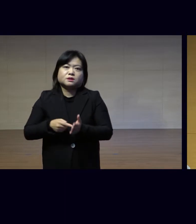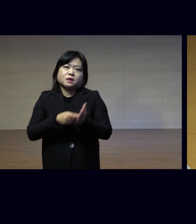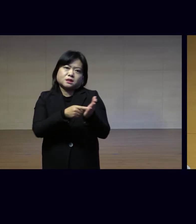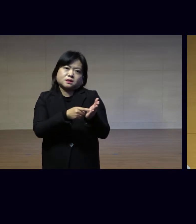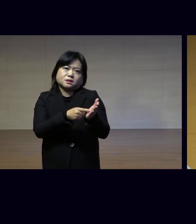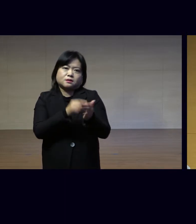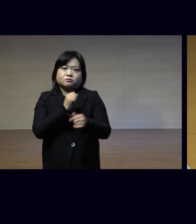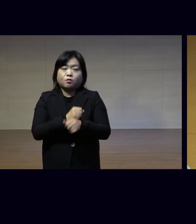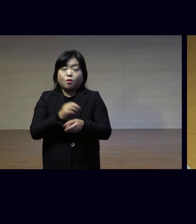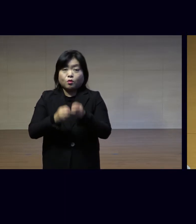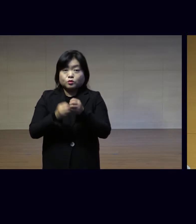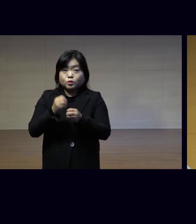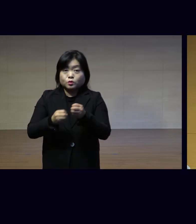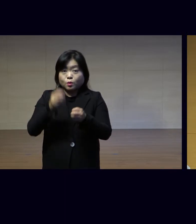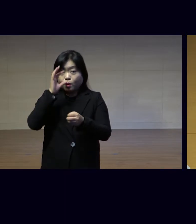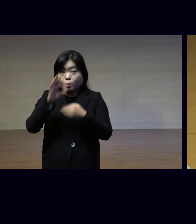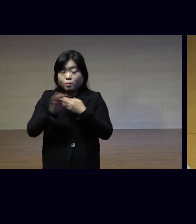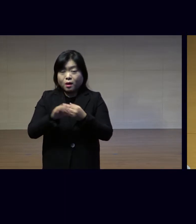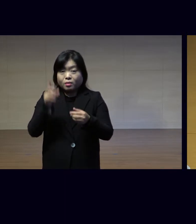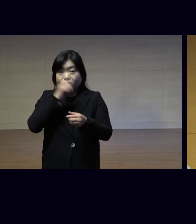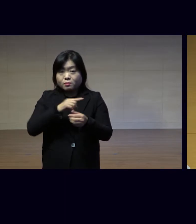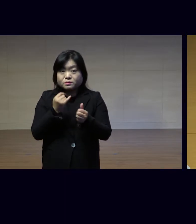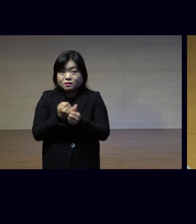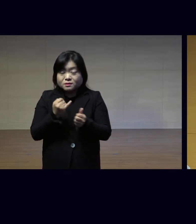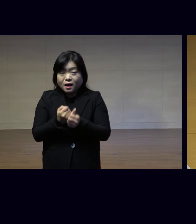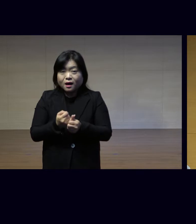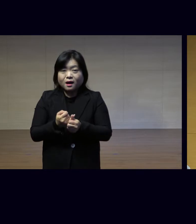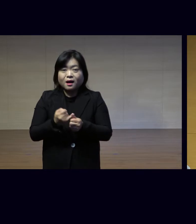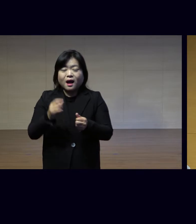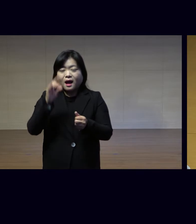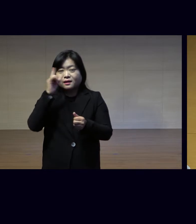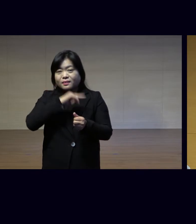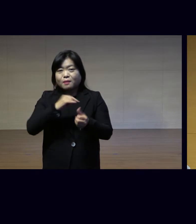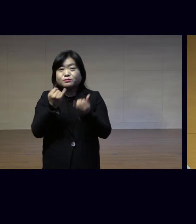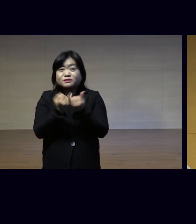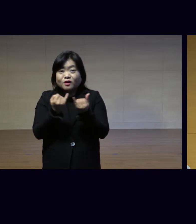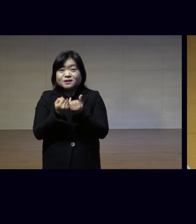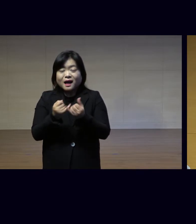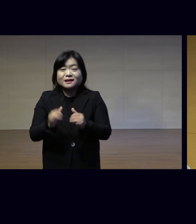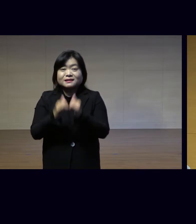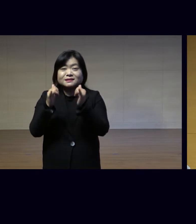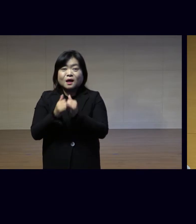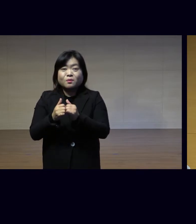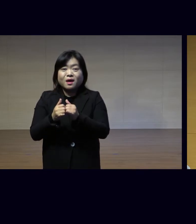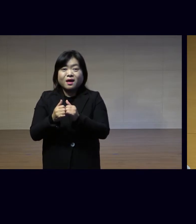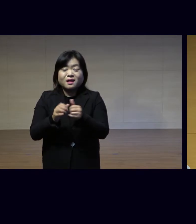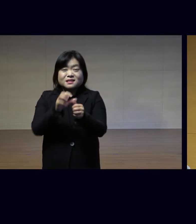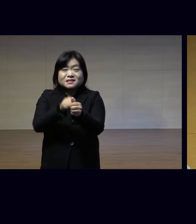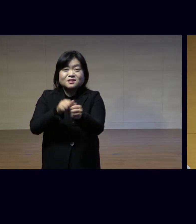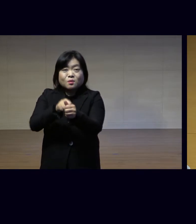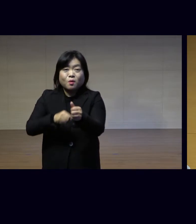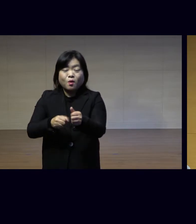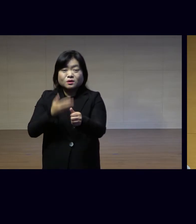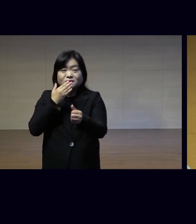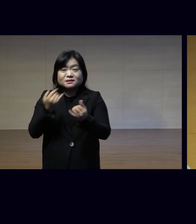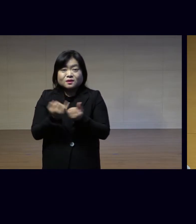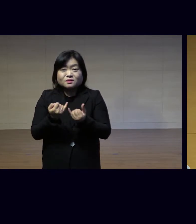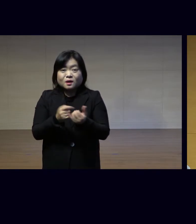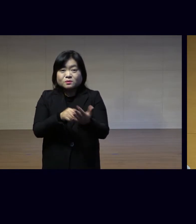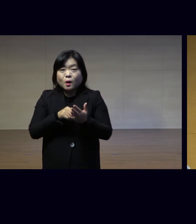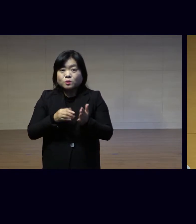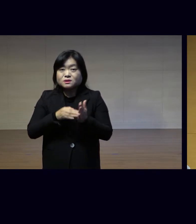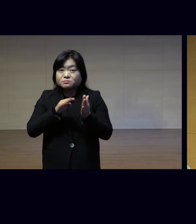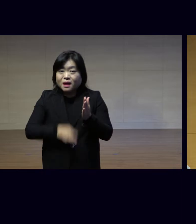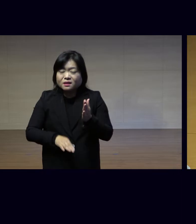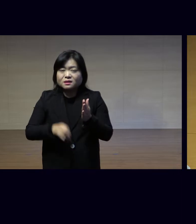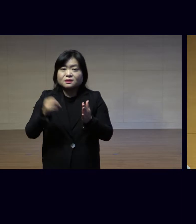그러니까 소설로 봐서는 나쁜 여자고 사위 등쳐먹는 이런 여자지만 다시 그거를 보면 이거는